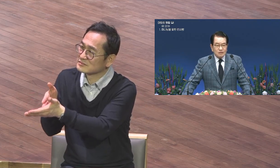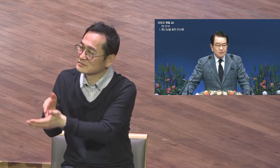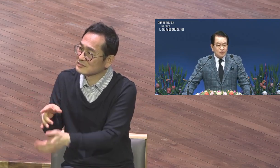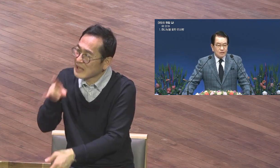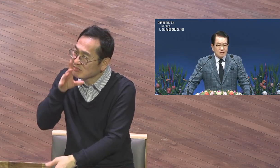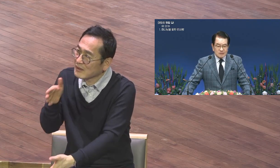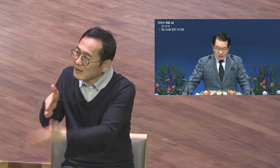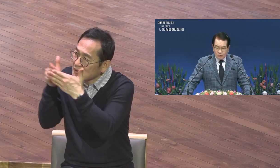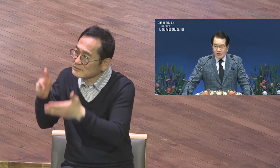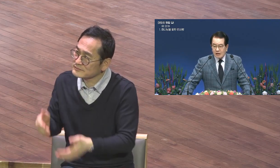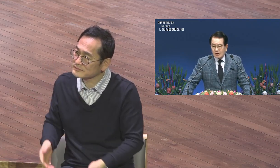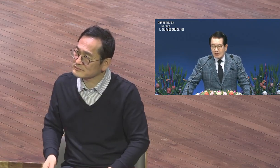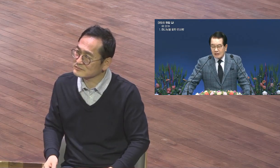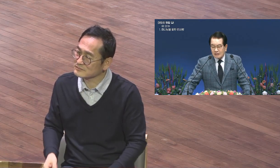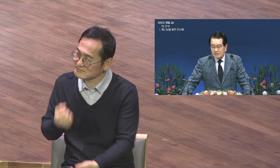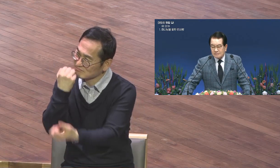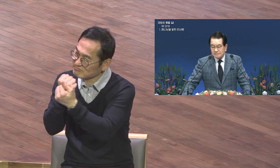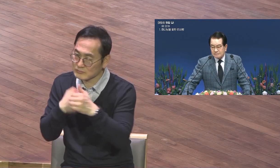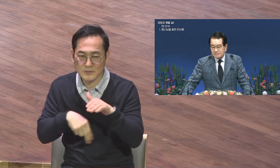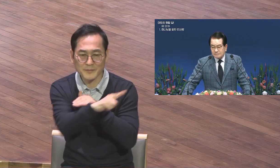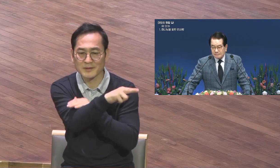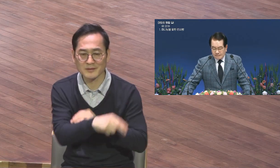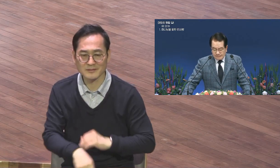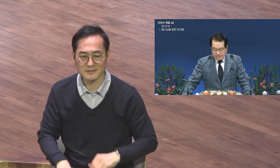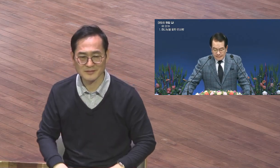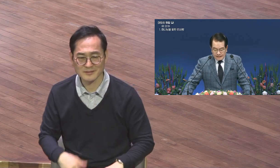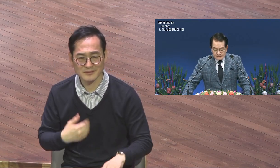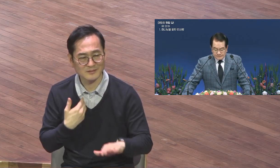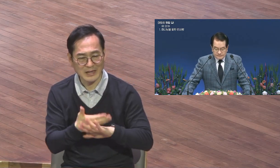오면 어서 부모 혼나면 싸워.